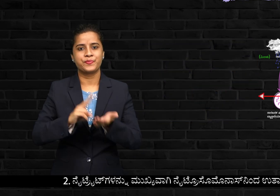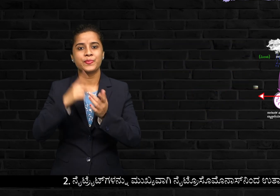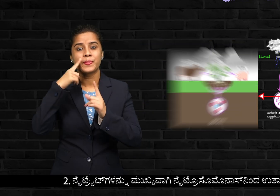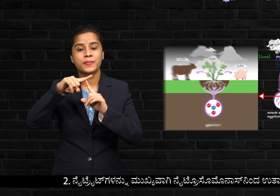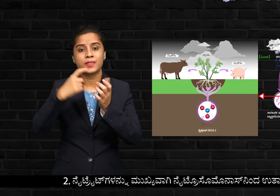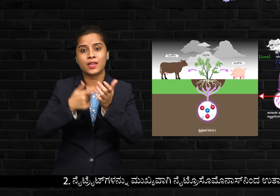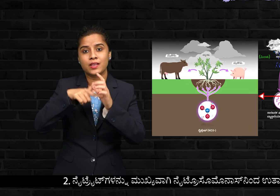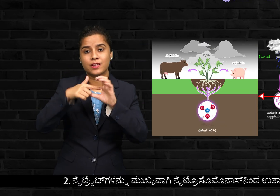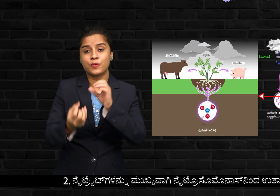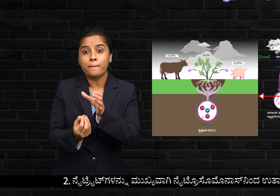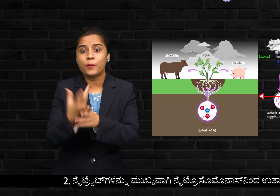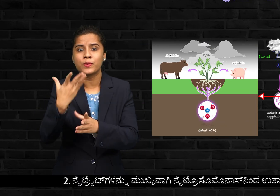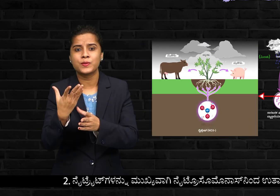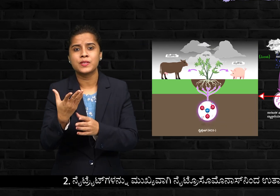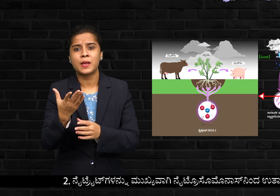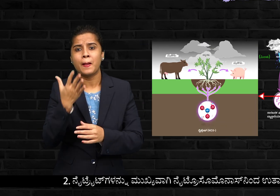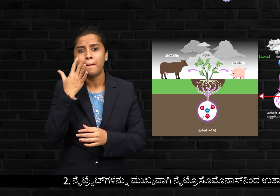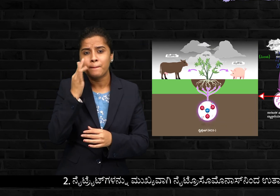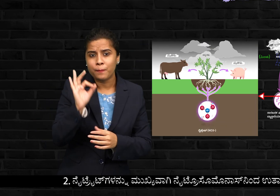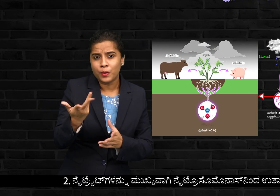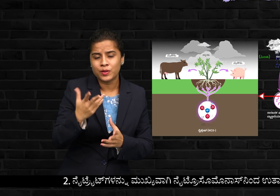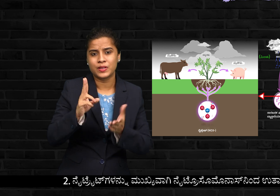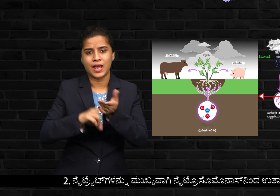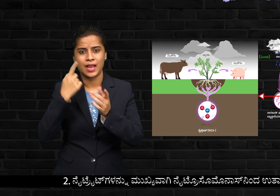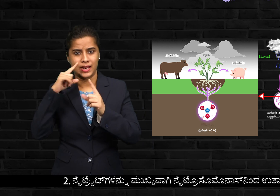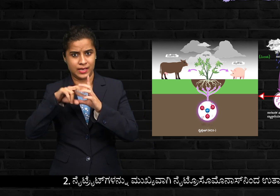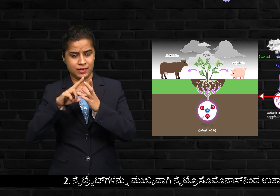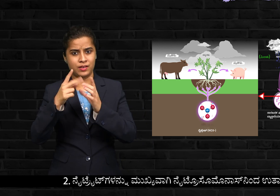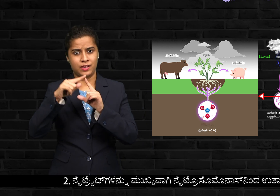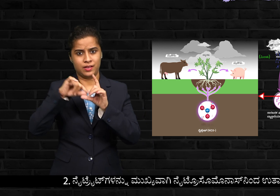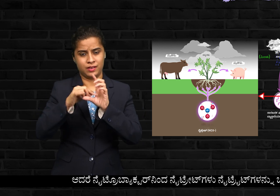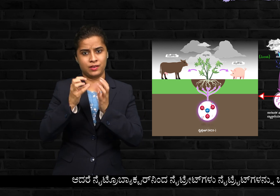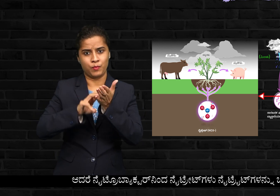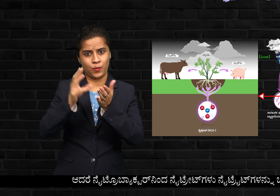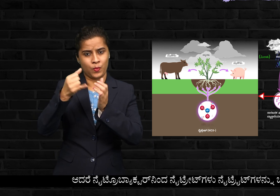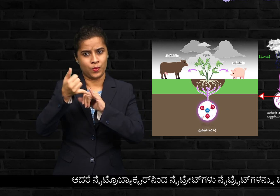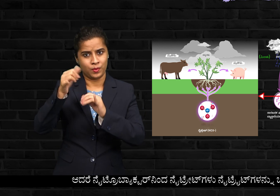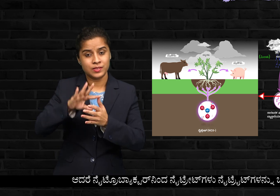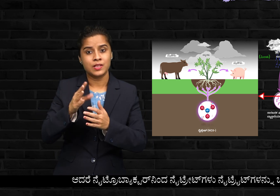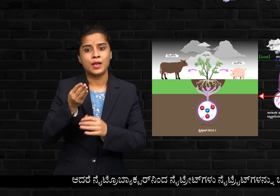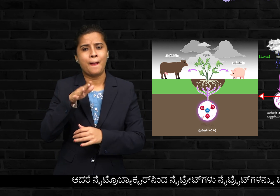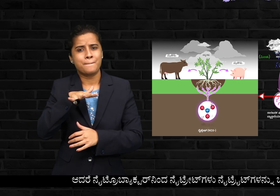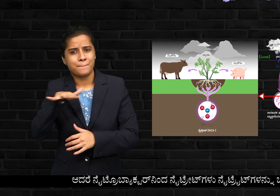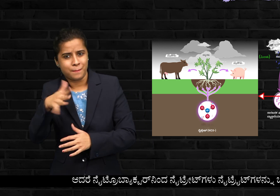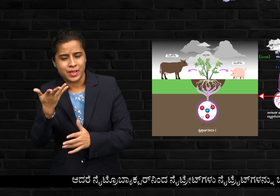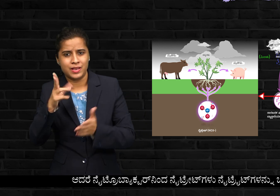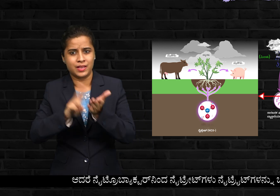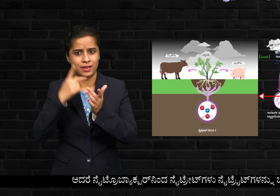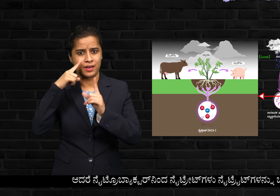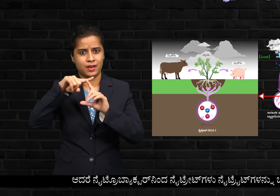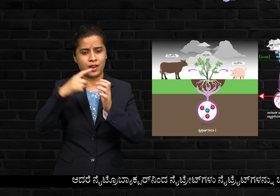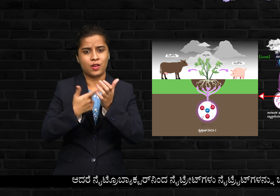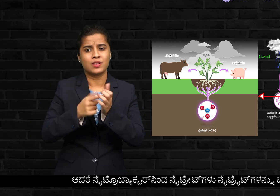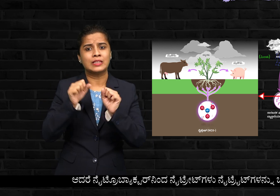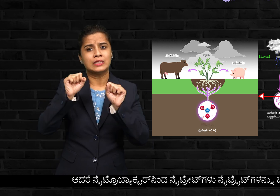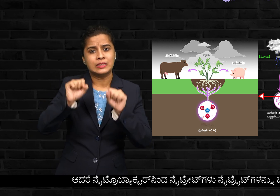2. ನೈಟ್ರೇಟ್ಗಳನ್ನು ಮುಖ್ಯವಾಗಿ ನೈಟ್ರೋಸೊಮೋನಾಸ್ನಿಂದ ಉತ್ಪಾದಿಸಲಾಗುತ್ತದೆ, ಆದರೆ ನೈಟ್ರೋಬ್ಯಾಕ್ಟರ್ನಿಂದ